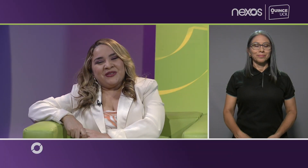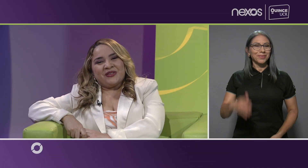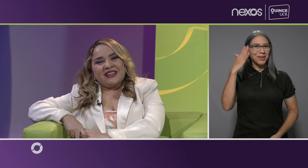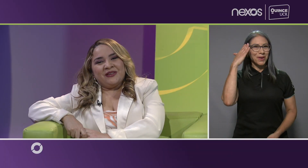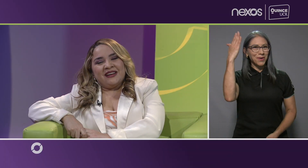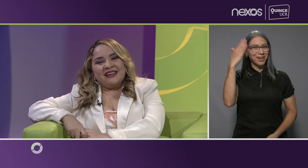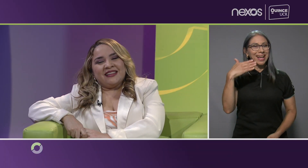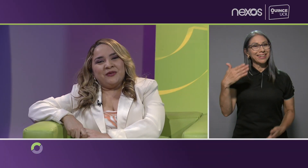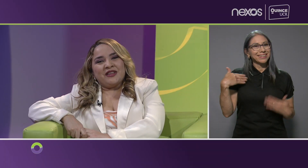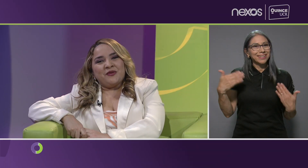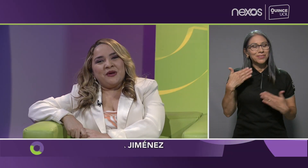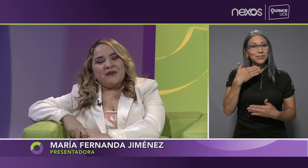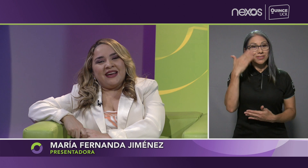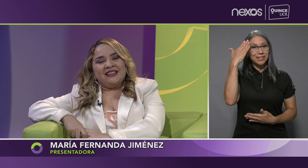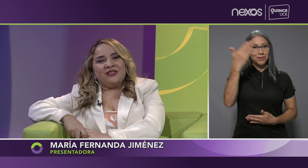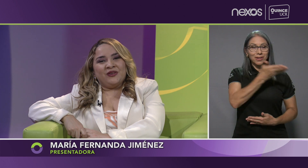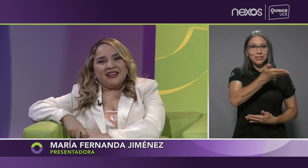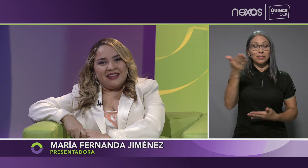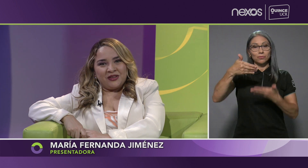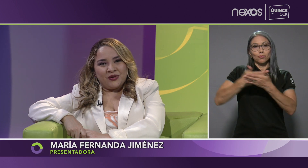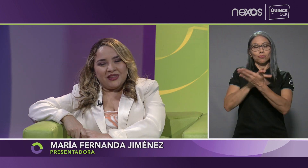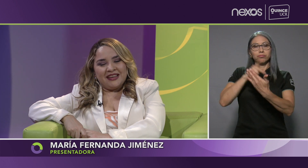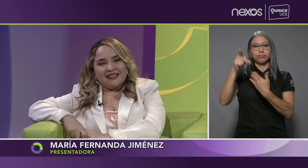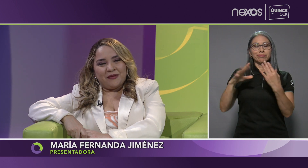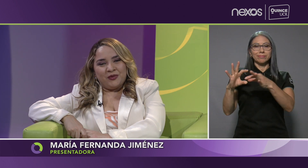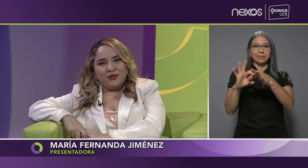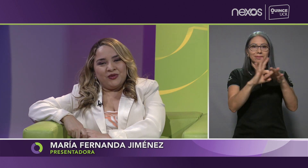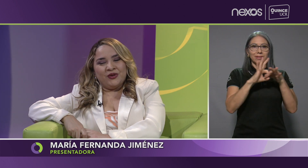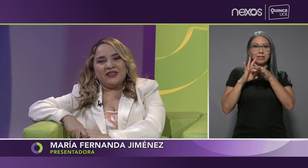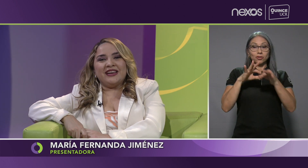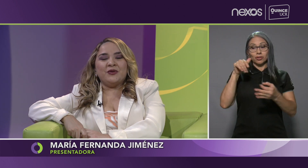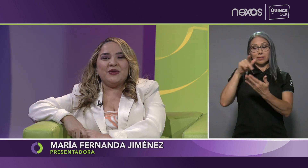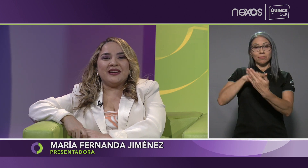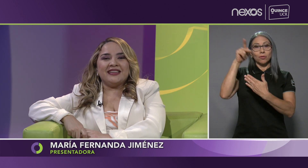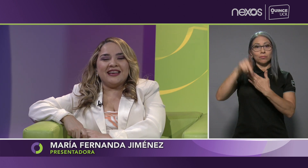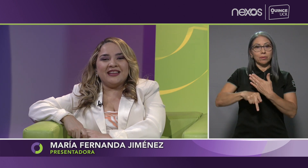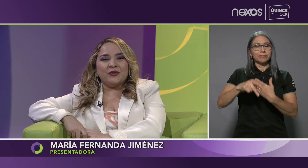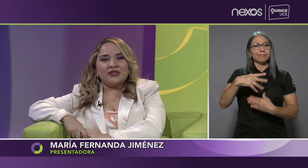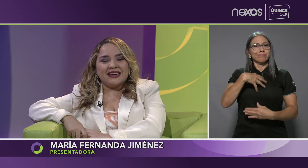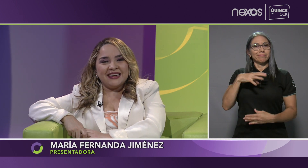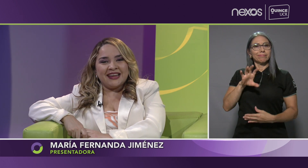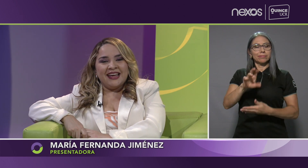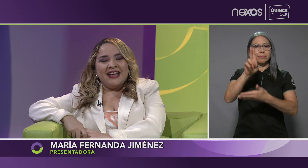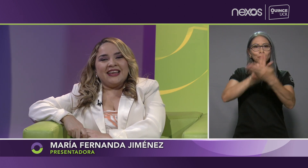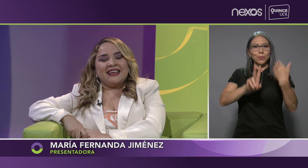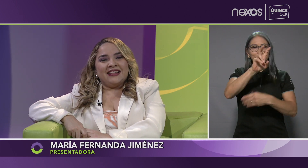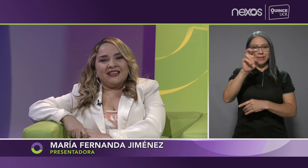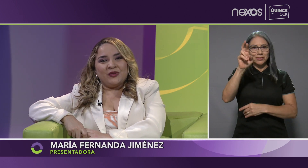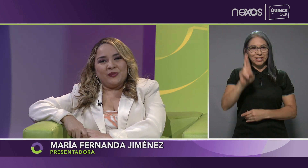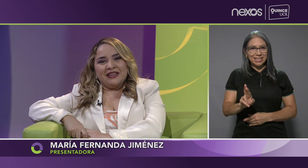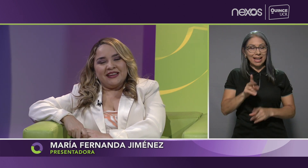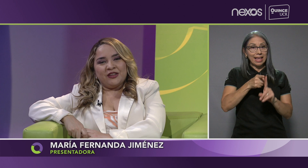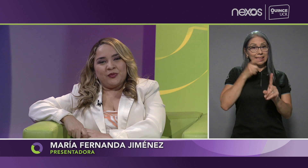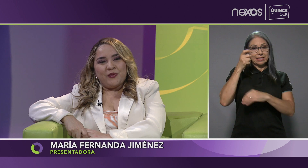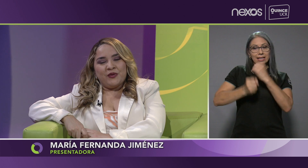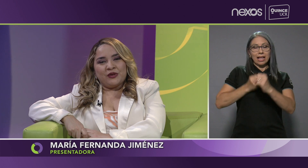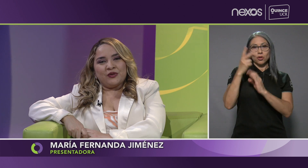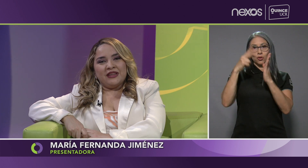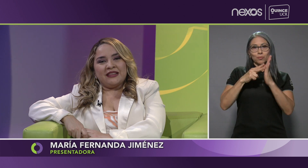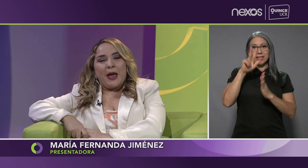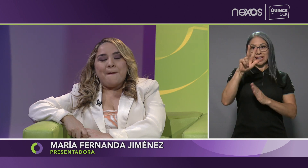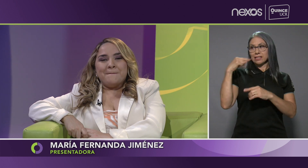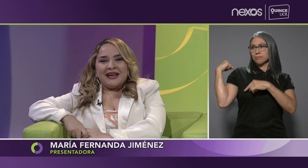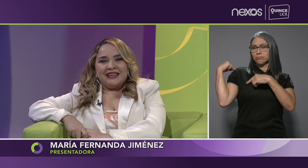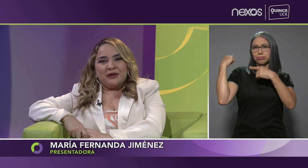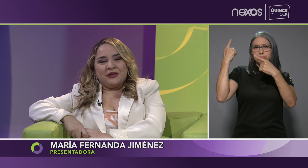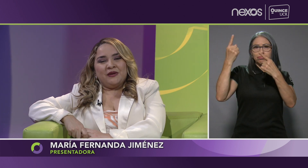Hola, qué gusto saludarles en una nueva edición de Nexos, esta producción de la Universidad de Costa Rica que desde 2003 promueve una